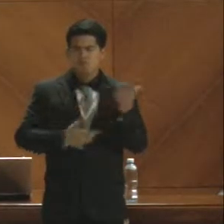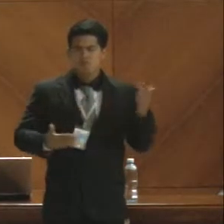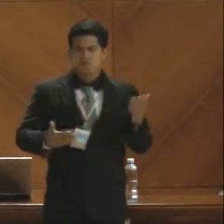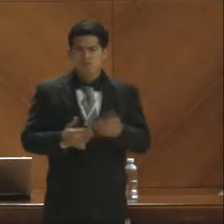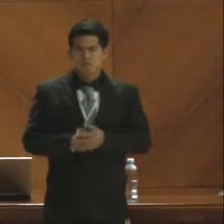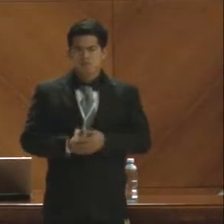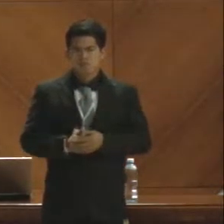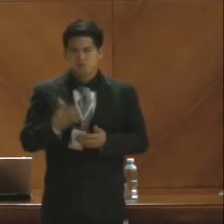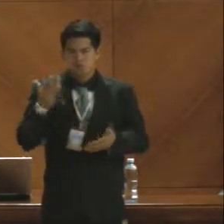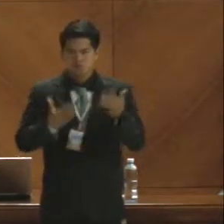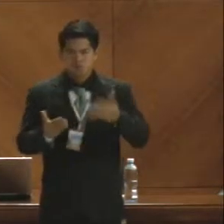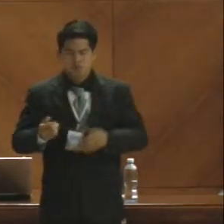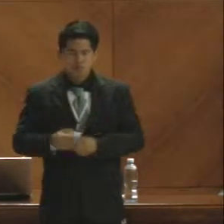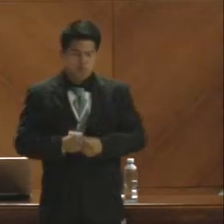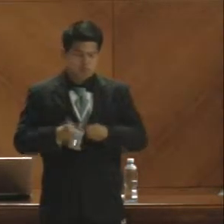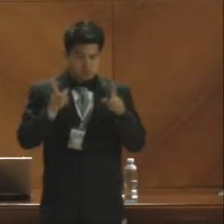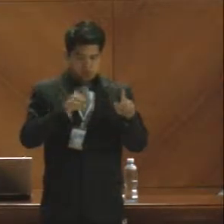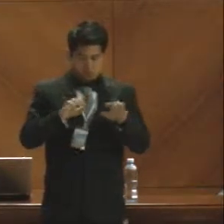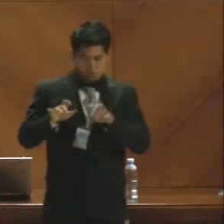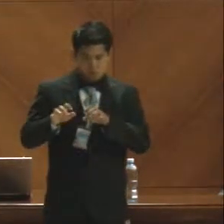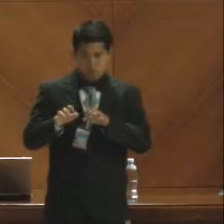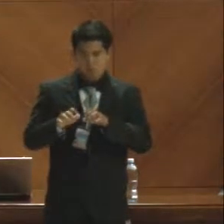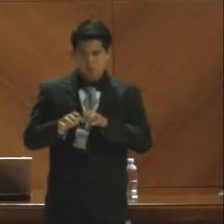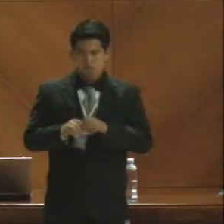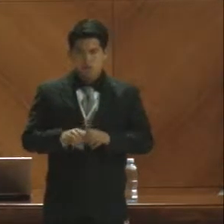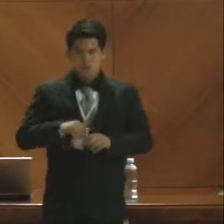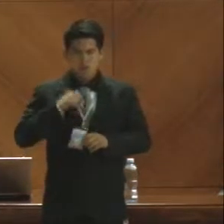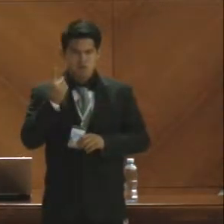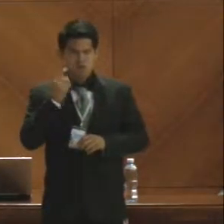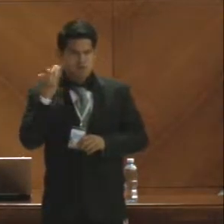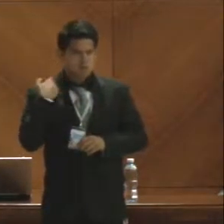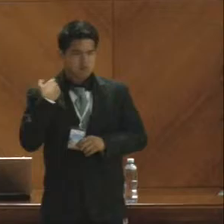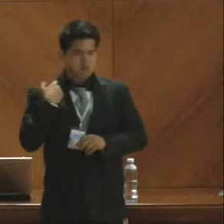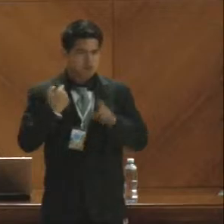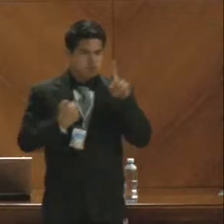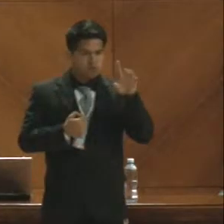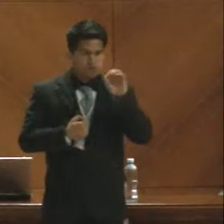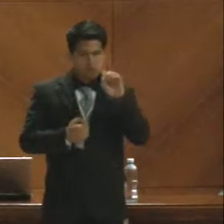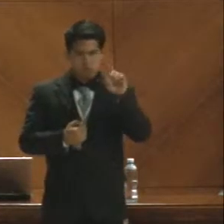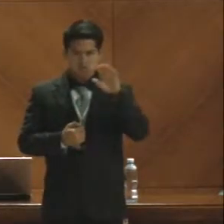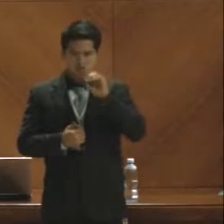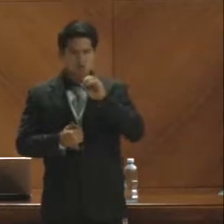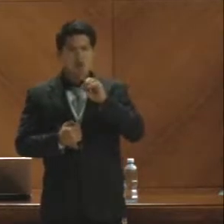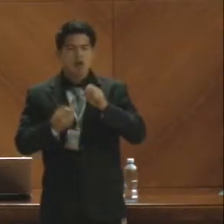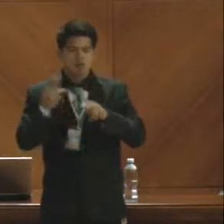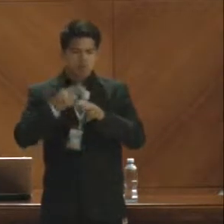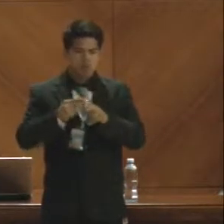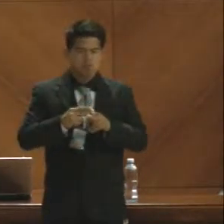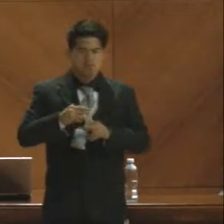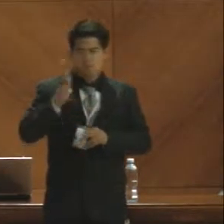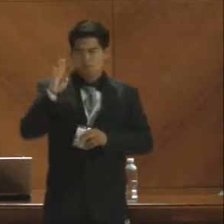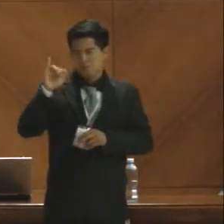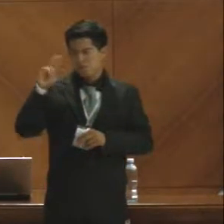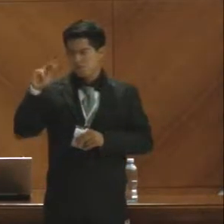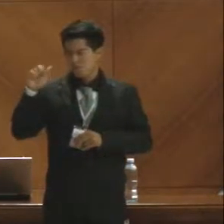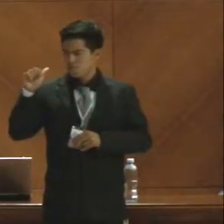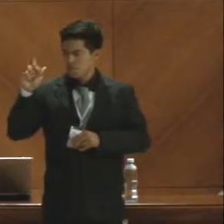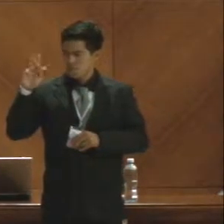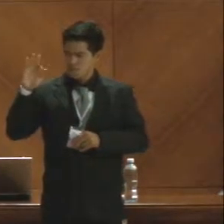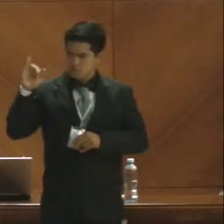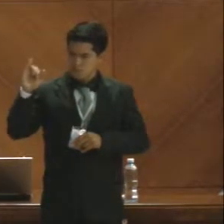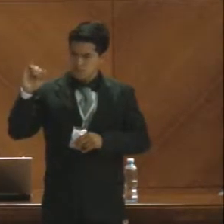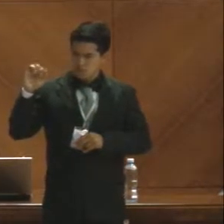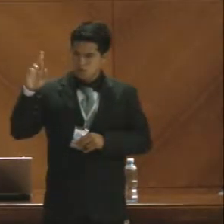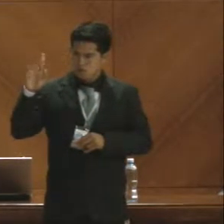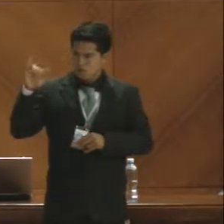¿Ustedes han escuchado que las computadoras entienden solo unos y ceros? Eso se llama código binario. Lo que nosotros le damos a la computadora